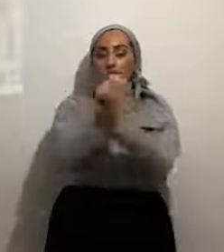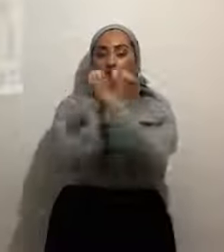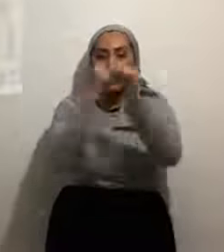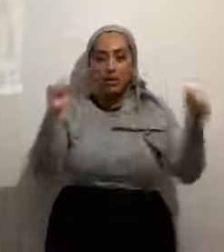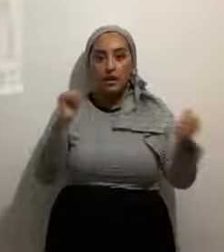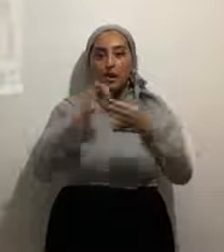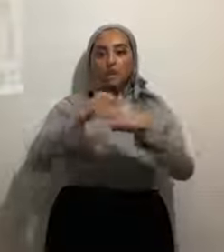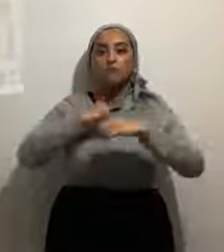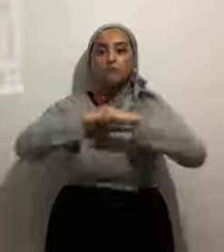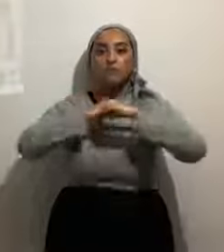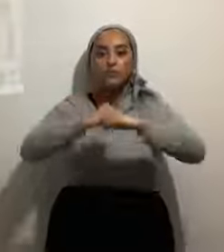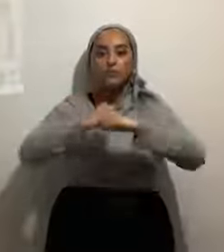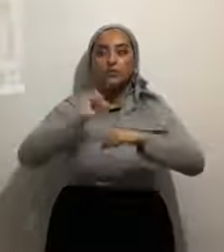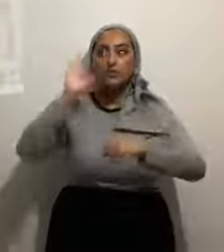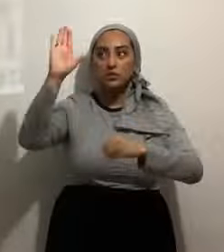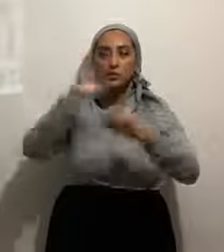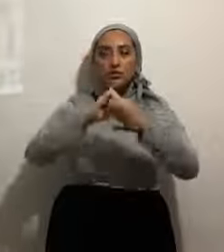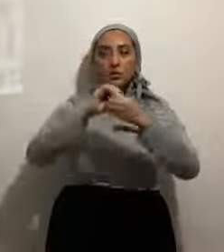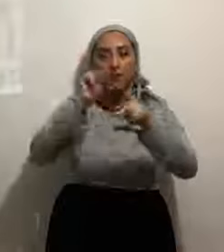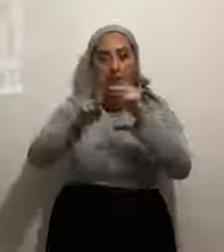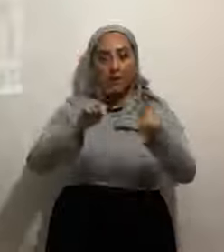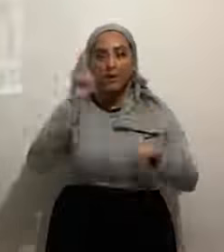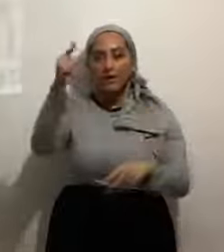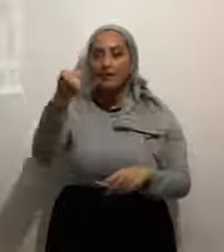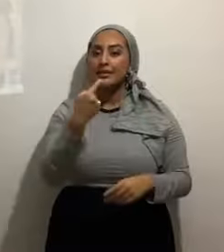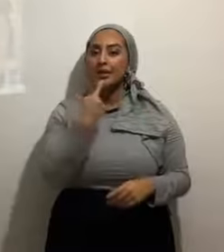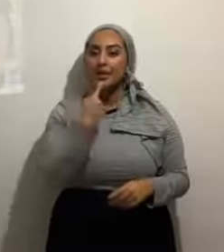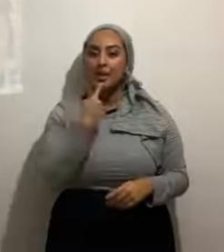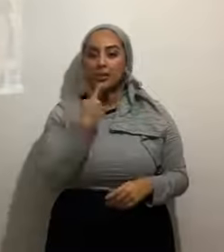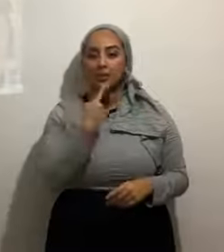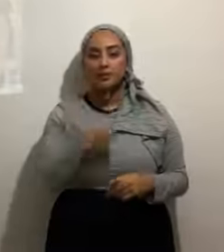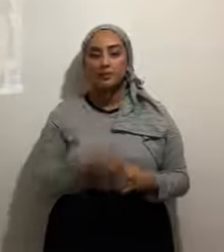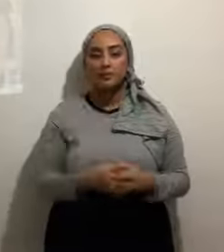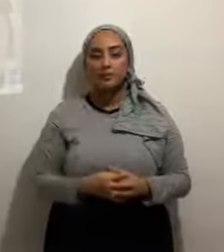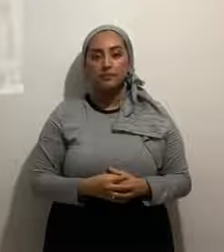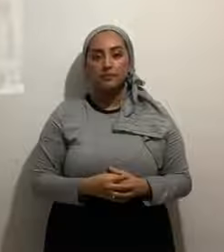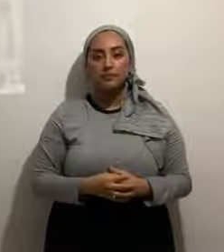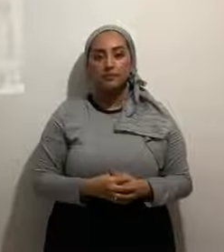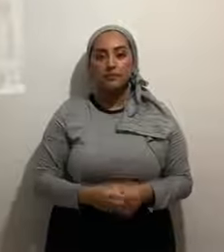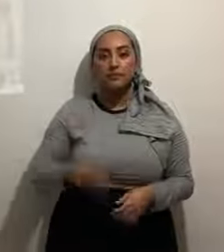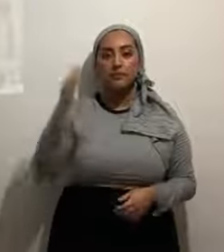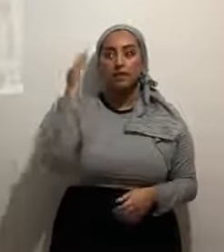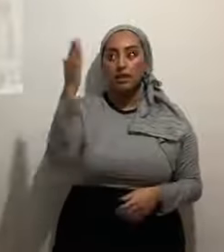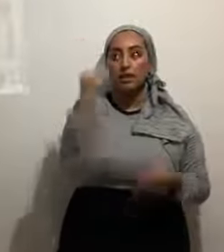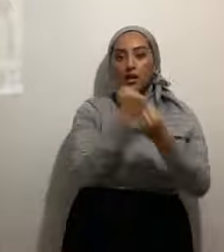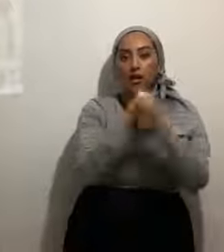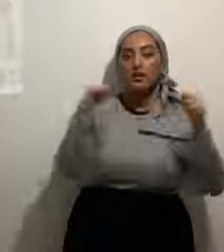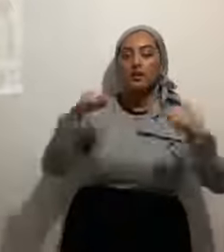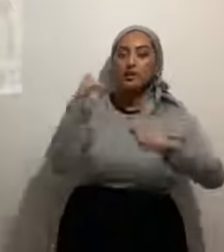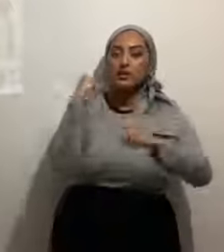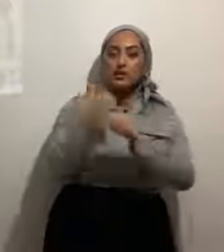a los suyos. Él lo dijo. Es el salvador que protege a los